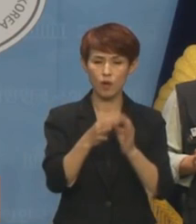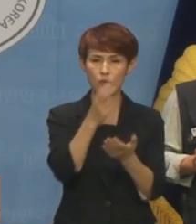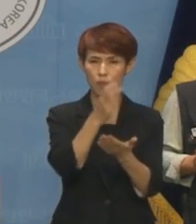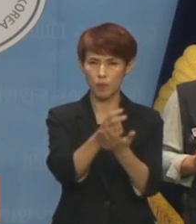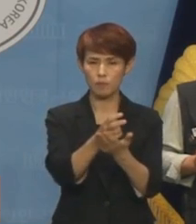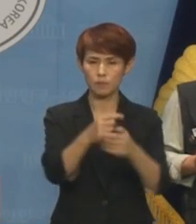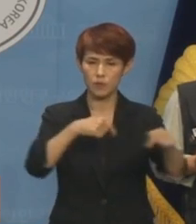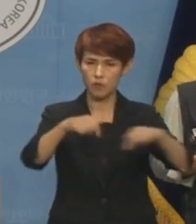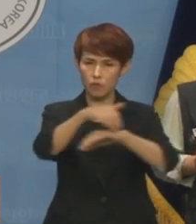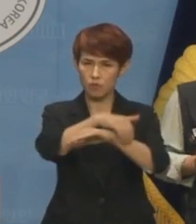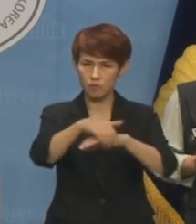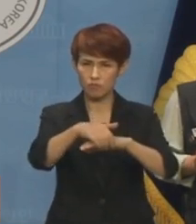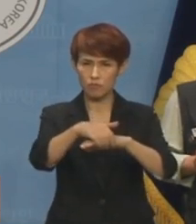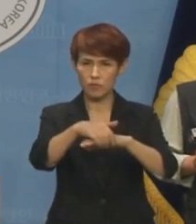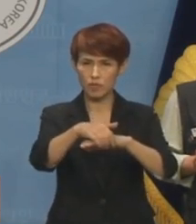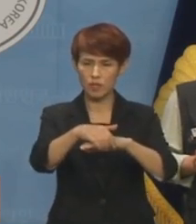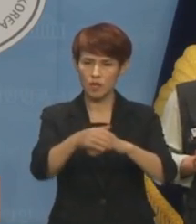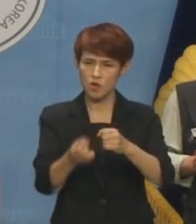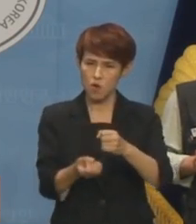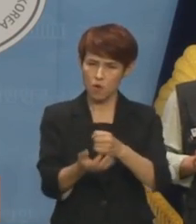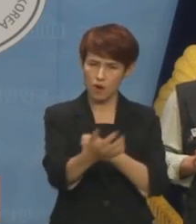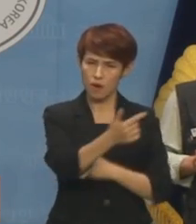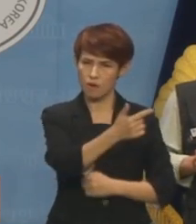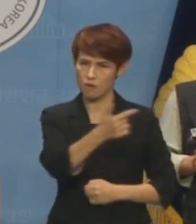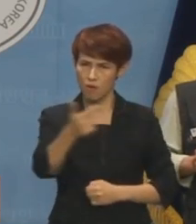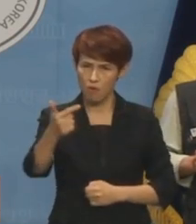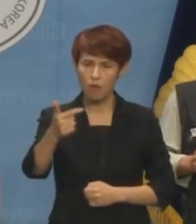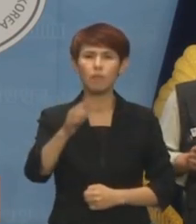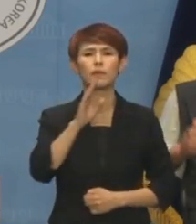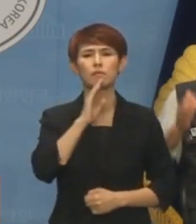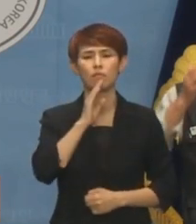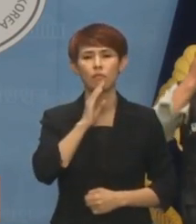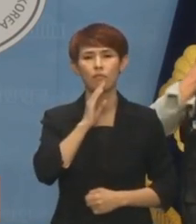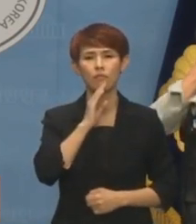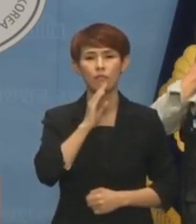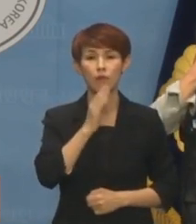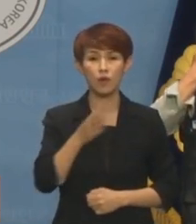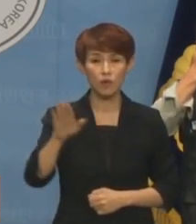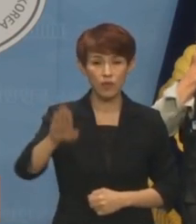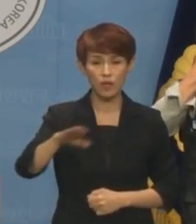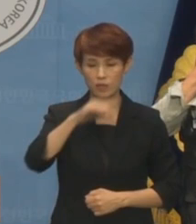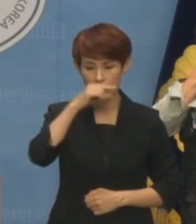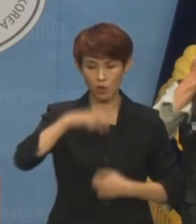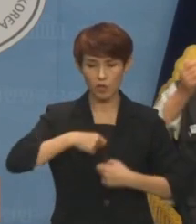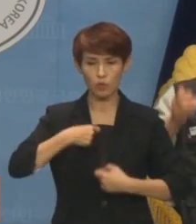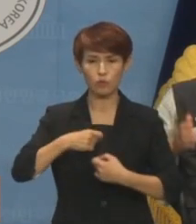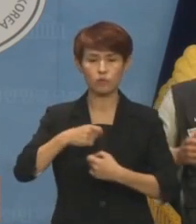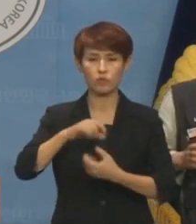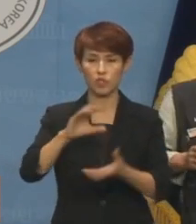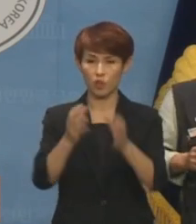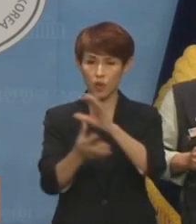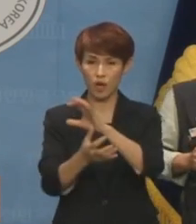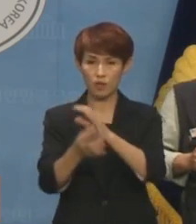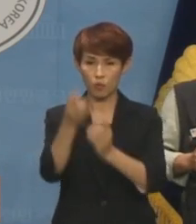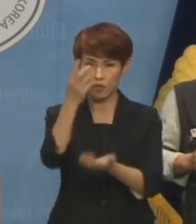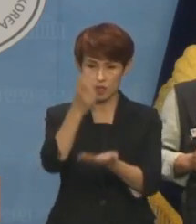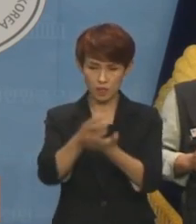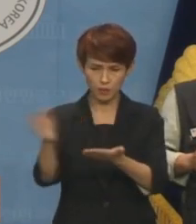정책 방향에 큰 영향을 미칠 것으로 예상됨에도 불구하고 정의로운 전환의 원칙은